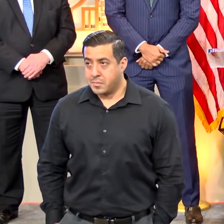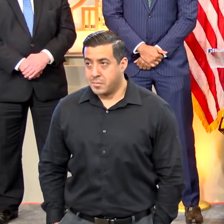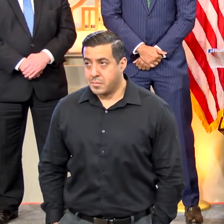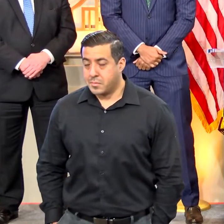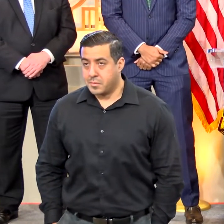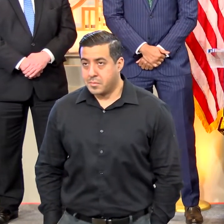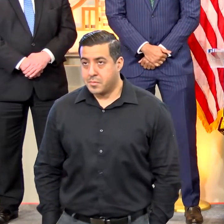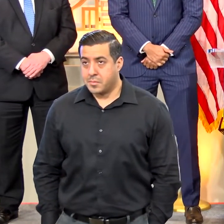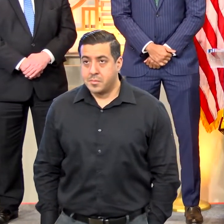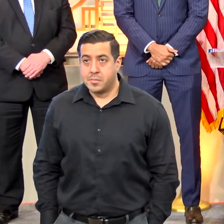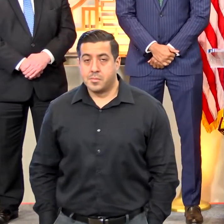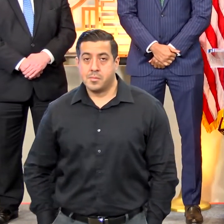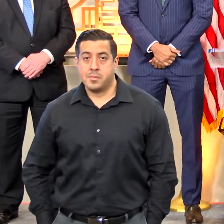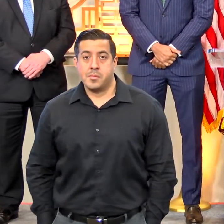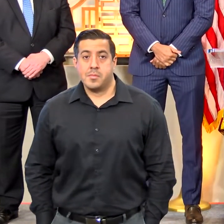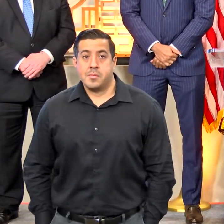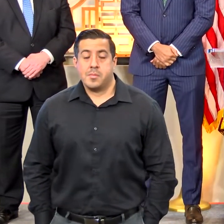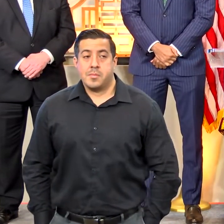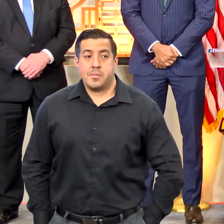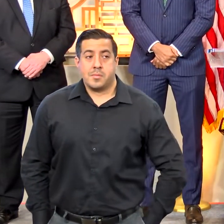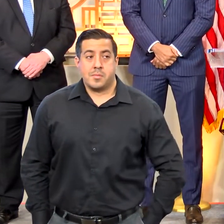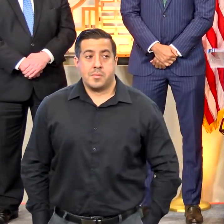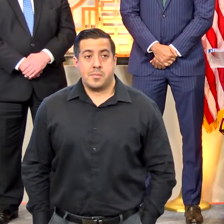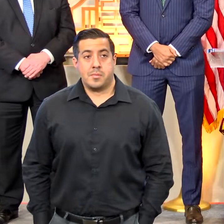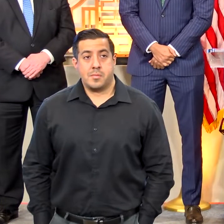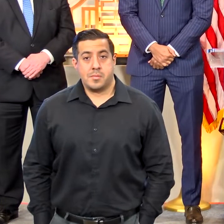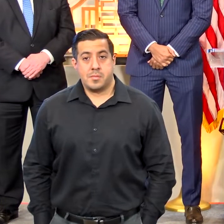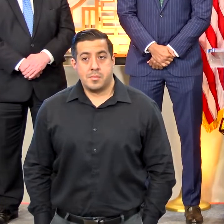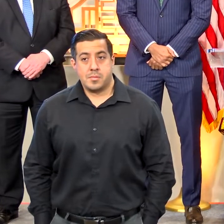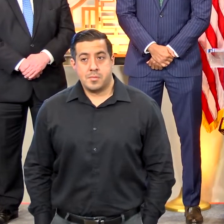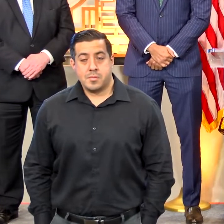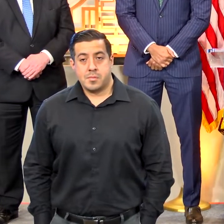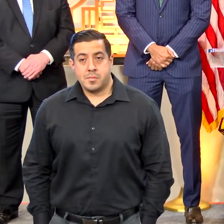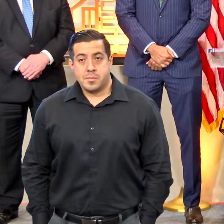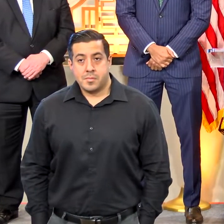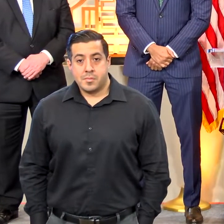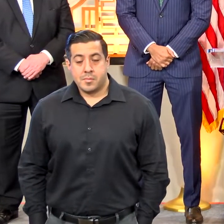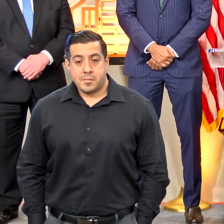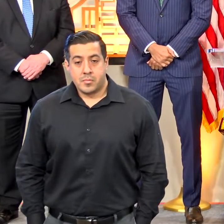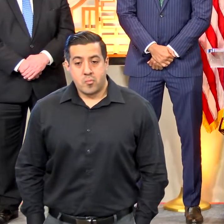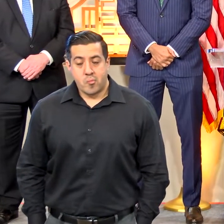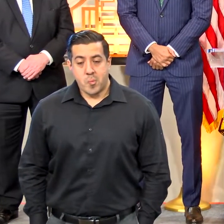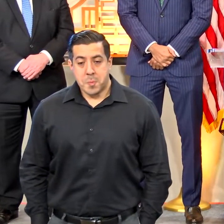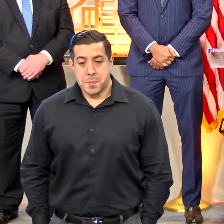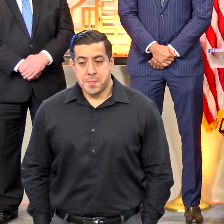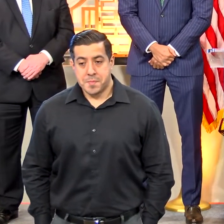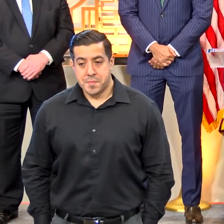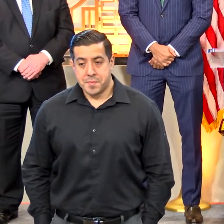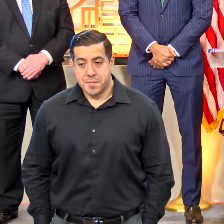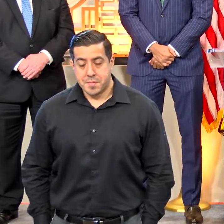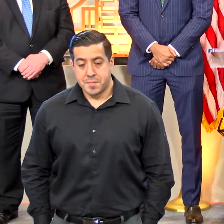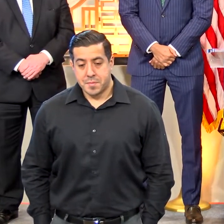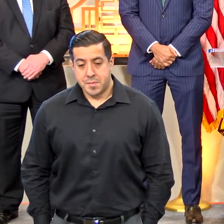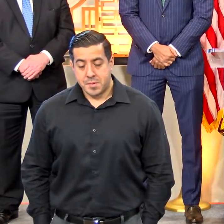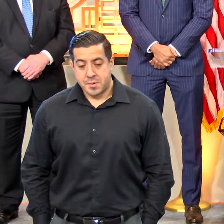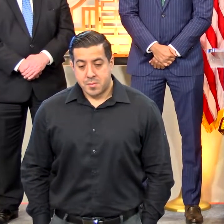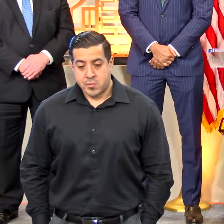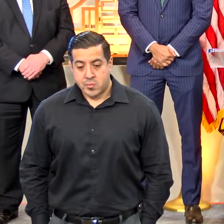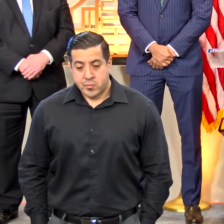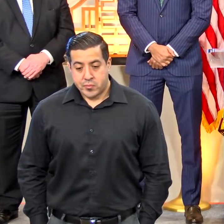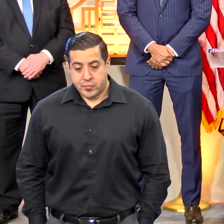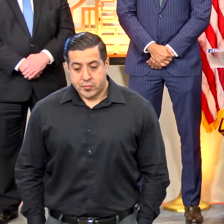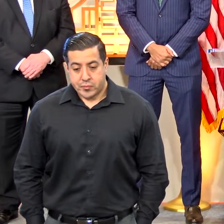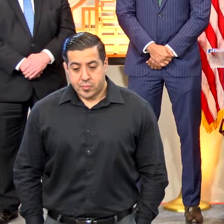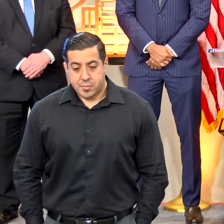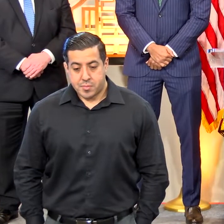Esto no significa que él va a regresar, pero sí es un paso importante hacia la justicia y es un